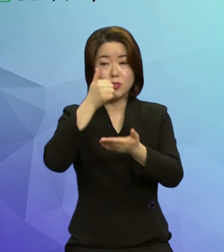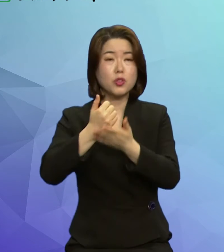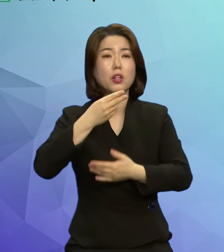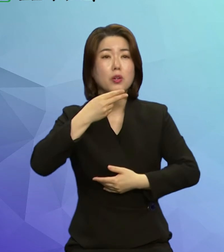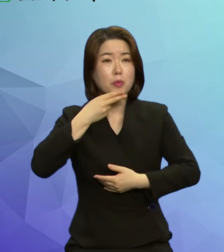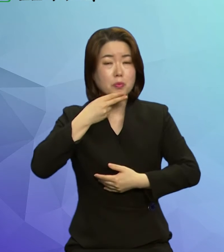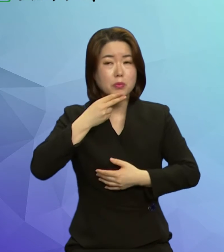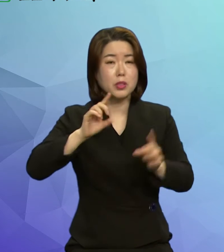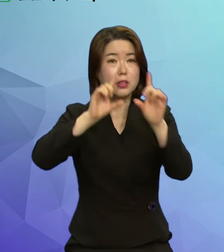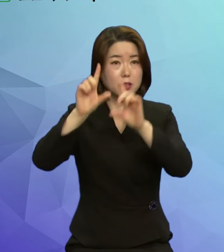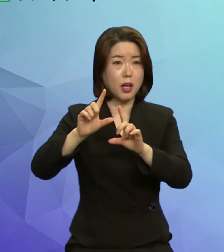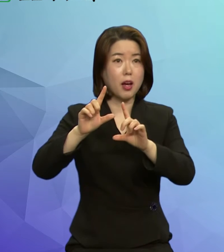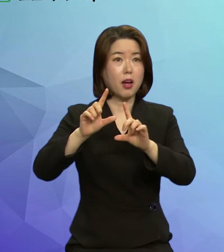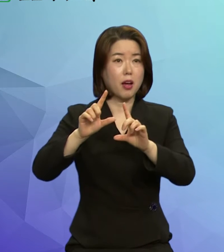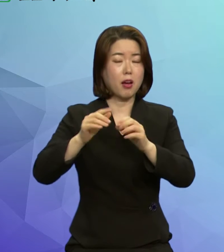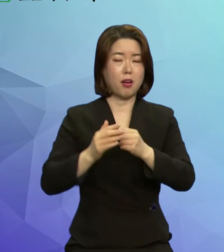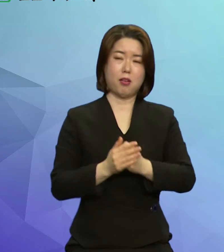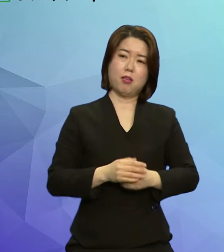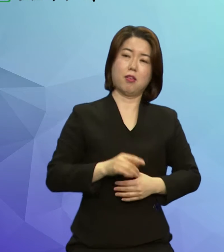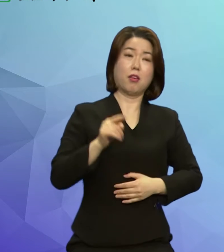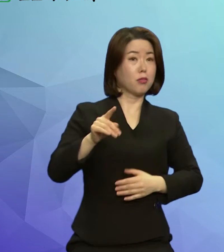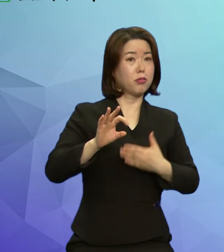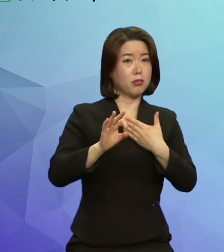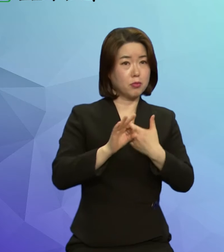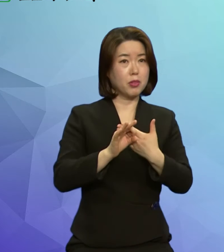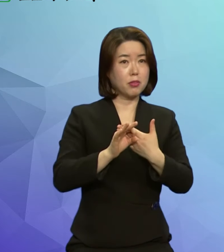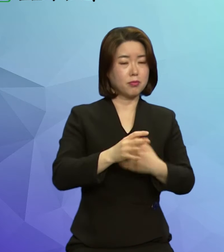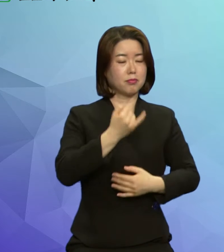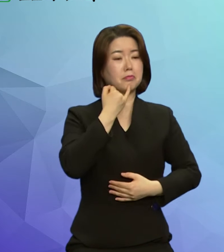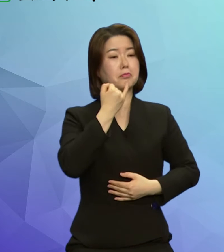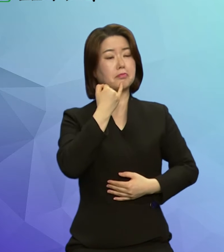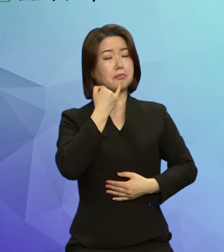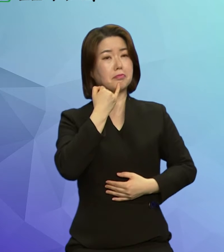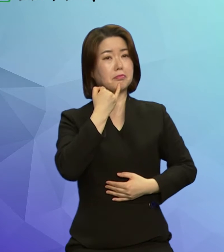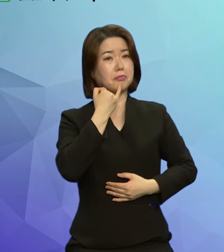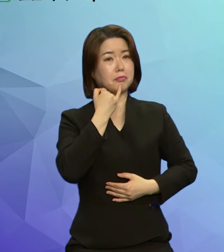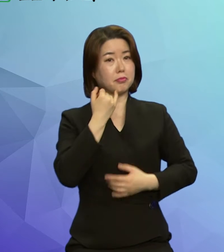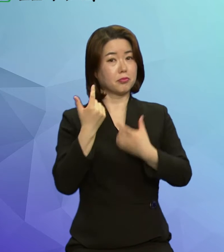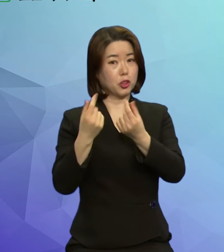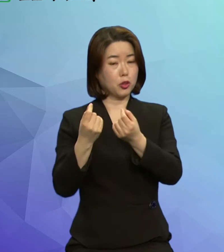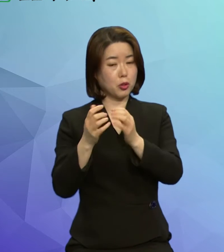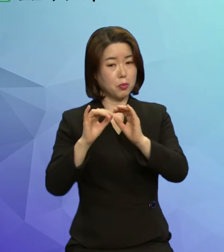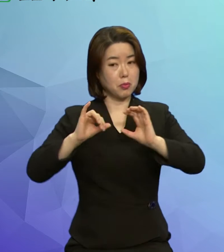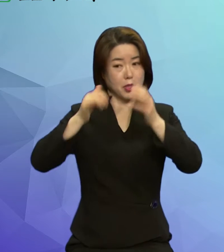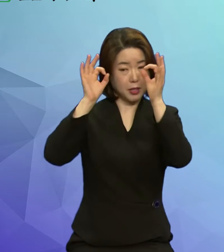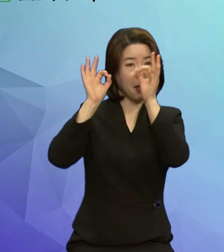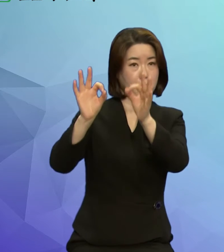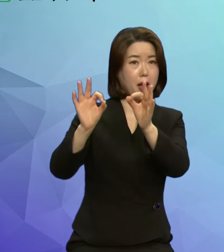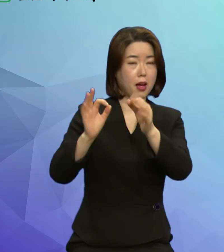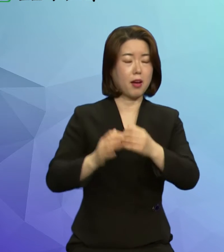살았고 그러면 그저 괜찮은 사람처럼 세상은 보지요.